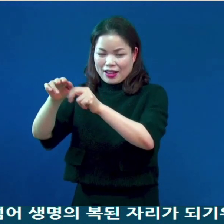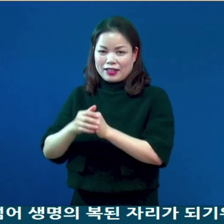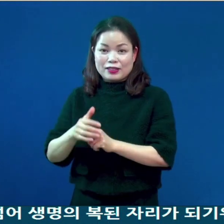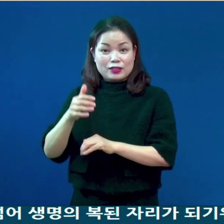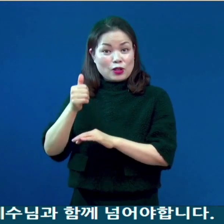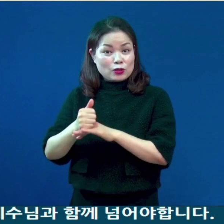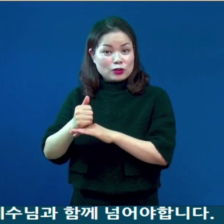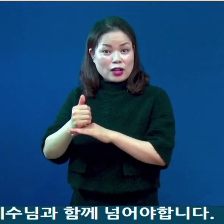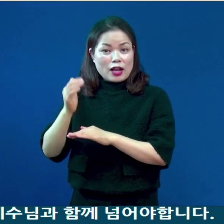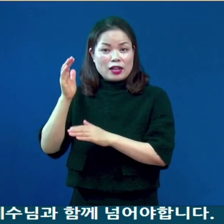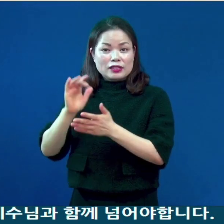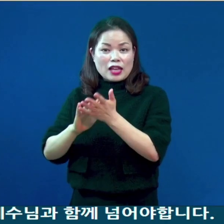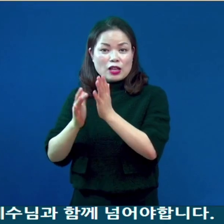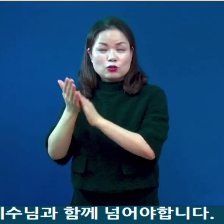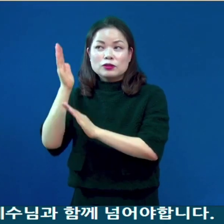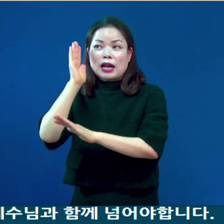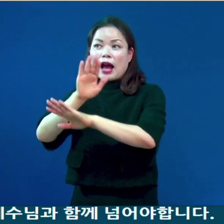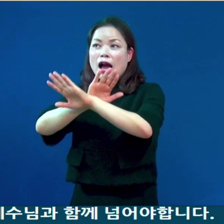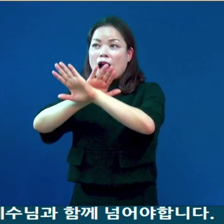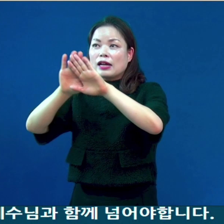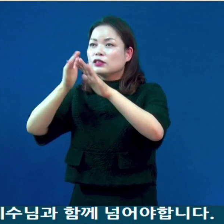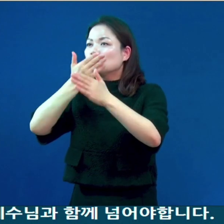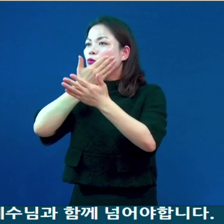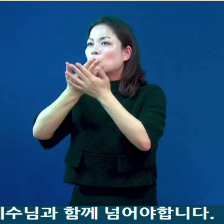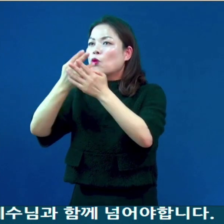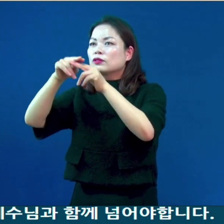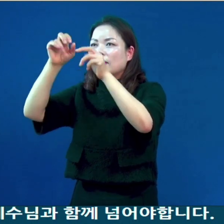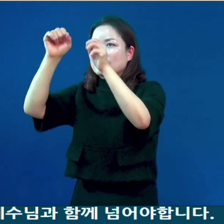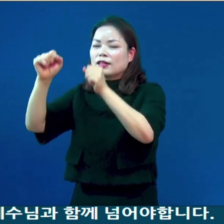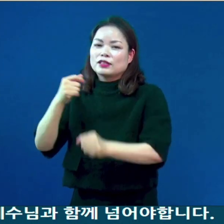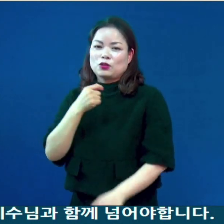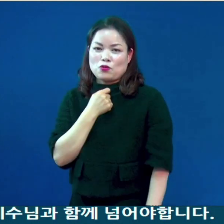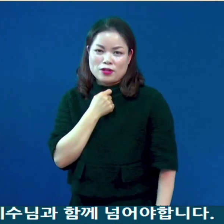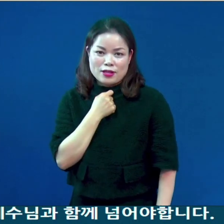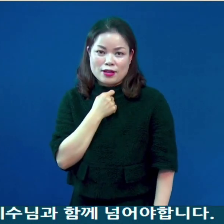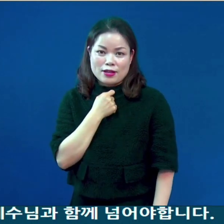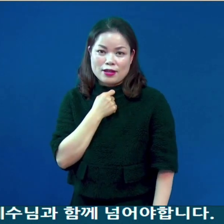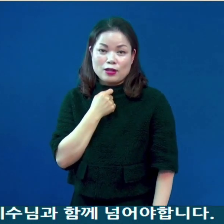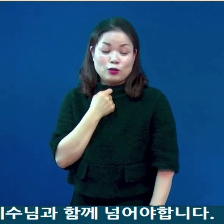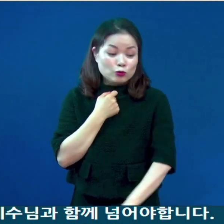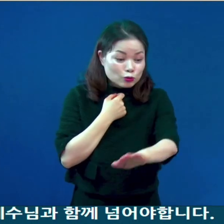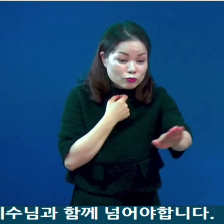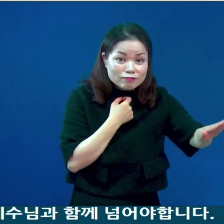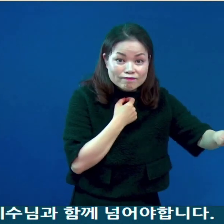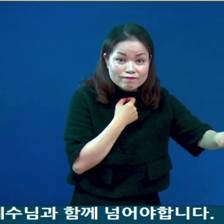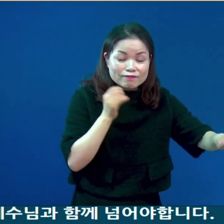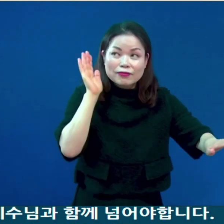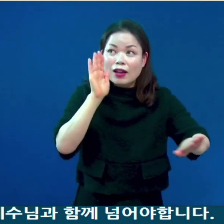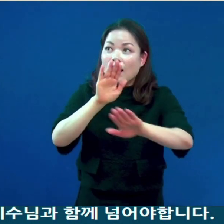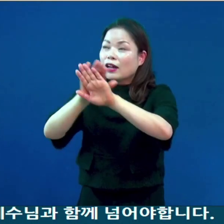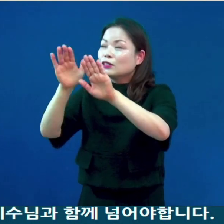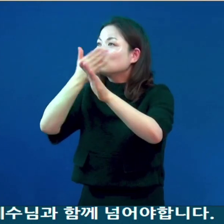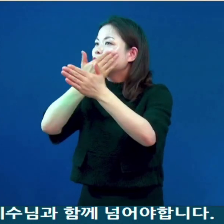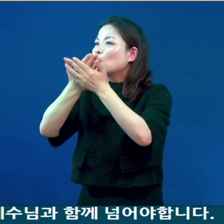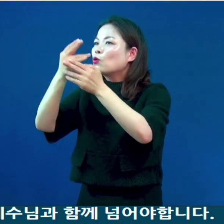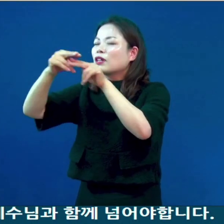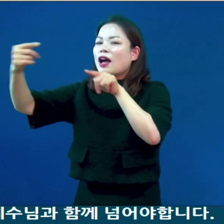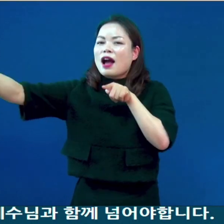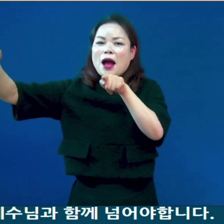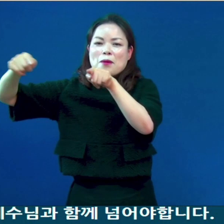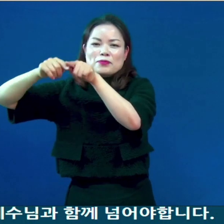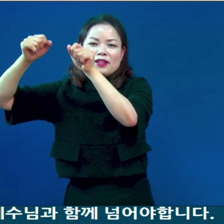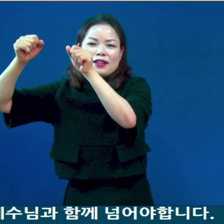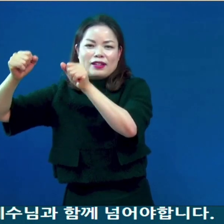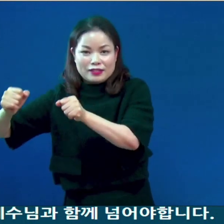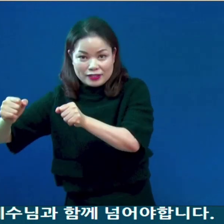결국 예수님은 하늘 보좌에 머무시기를 원하셨죠. 그래서 우리들도 그 하늘 보좌에 같이 머무를